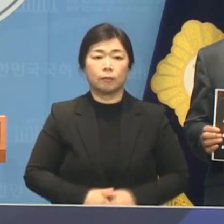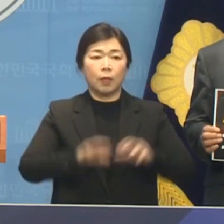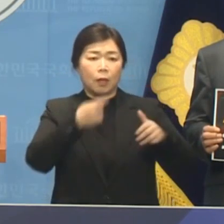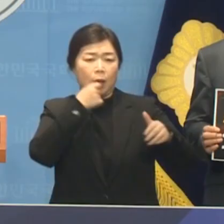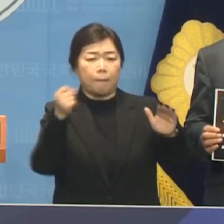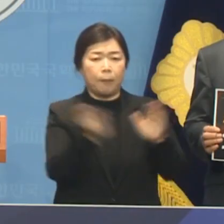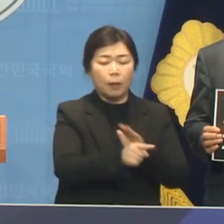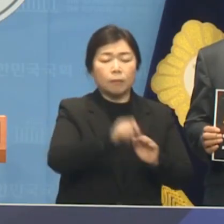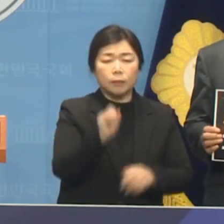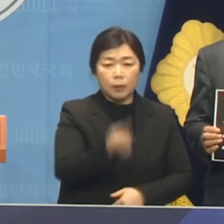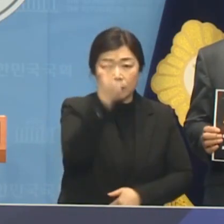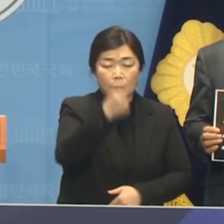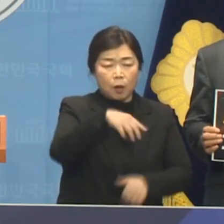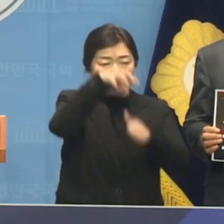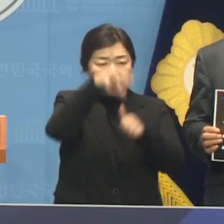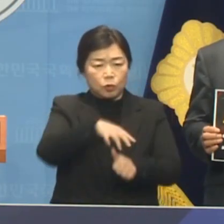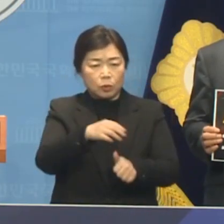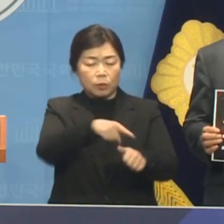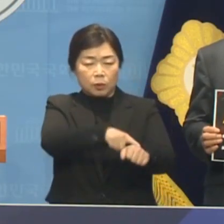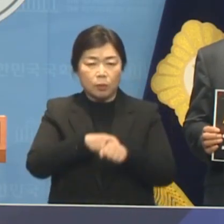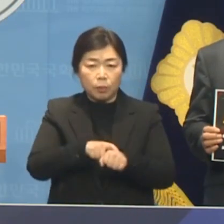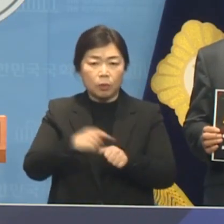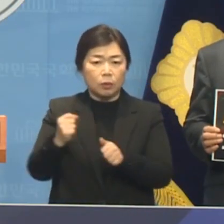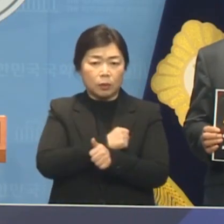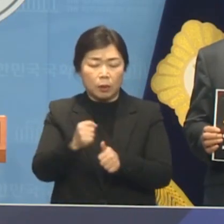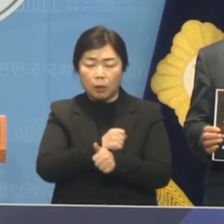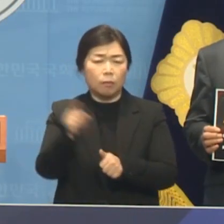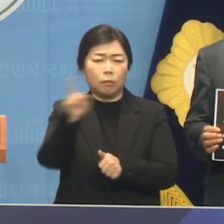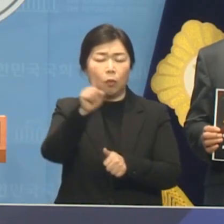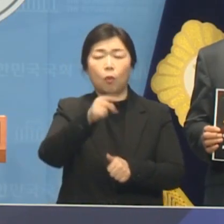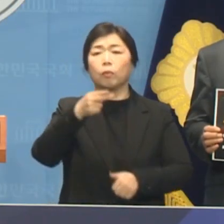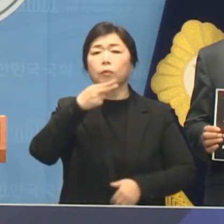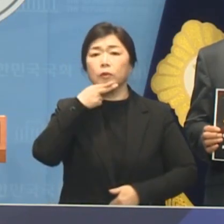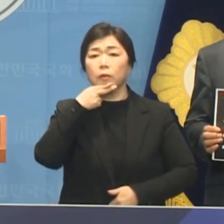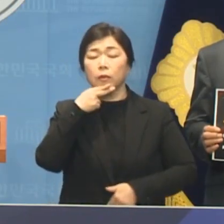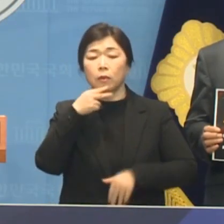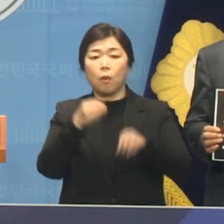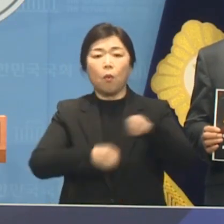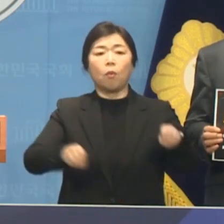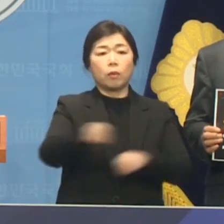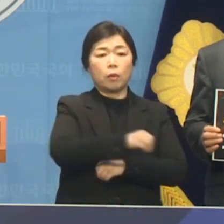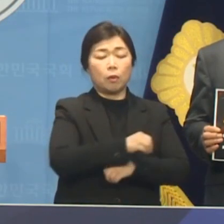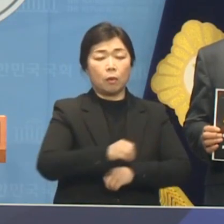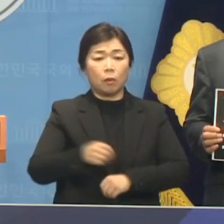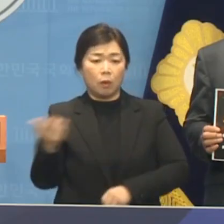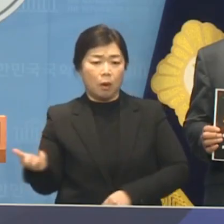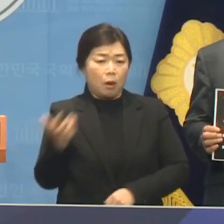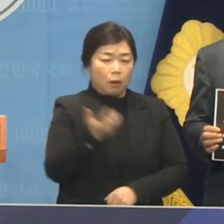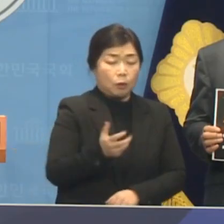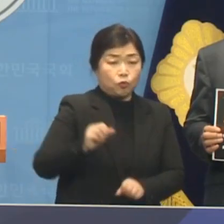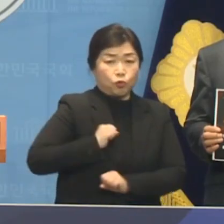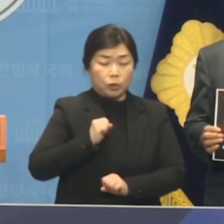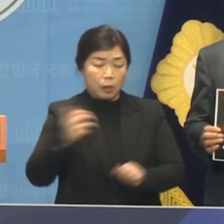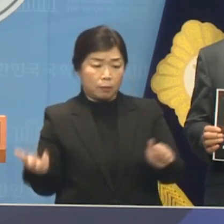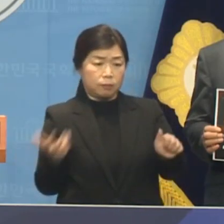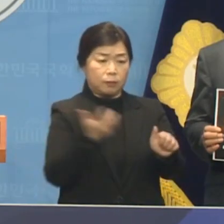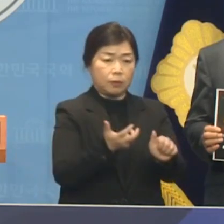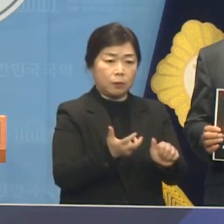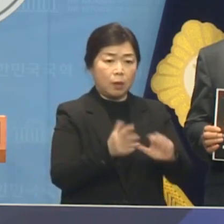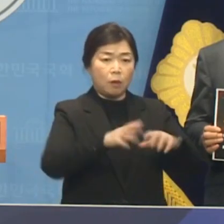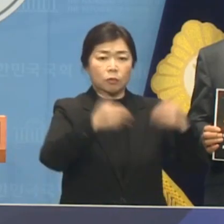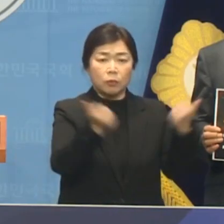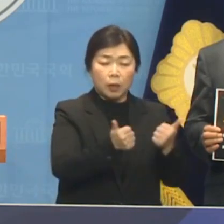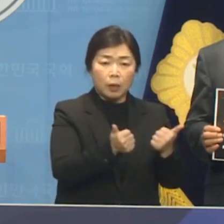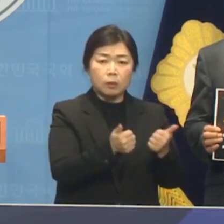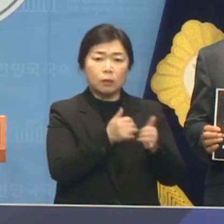체포, 신체 폭행 등 가해 행위가 없었습니다. 오히려 동원된 군인들이 국회 직원들과